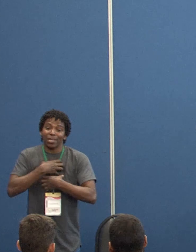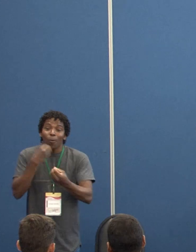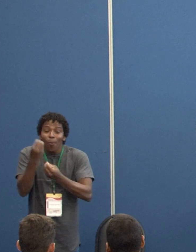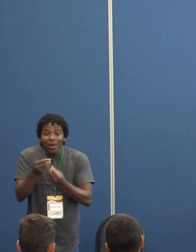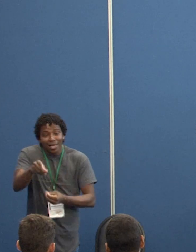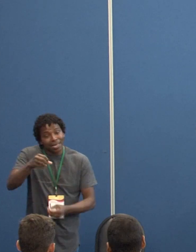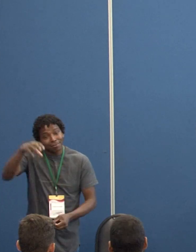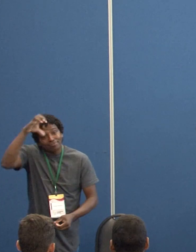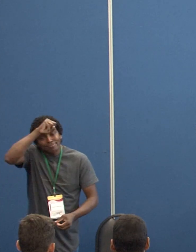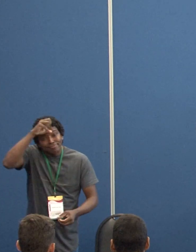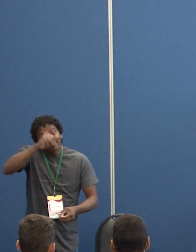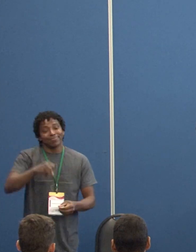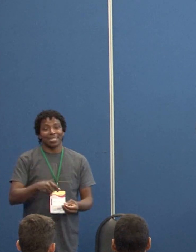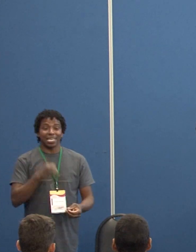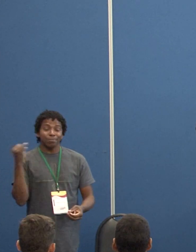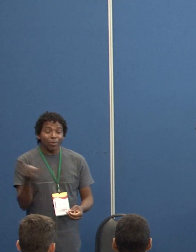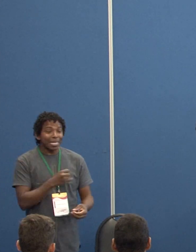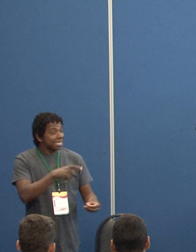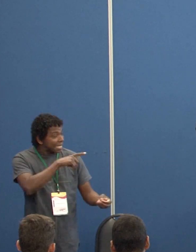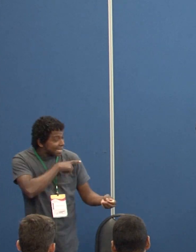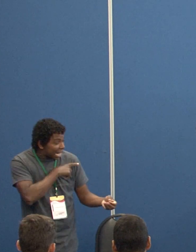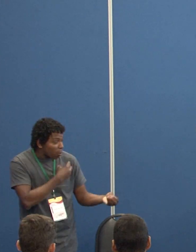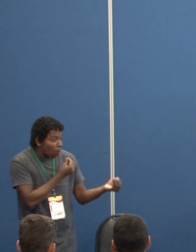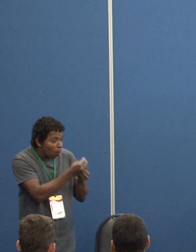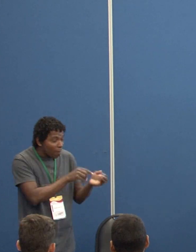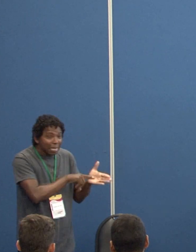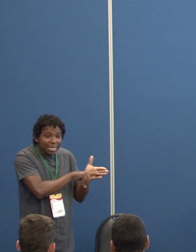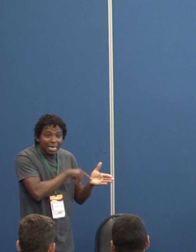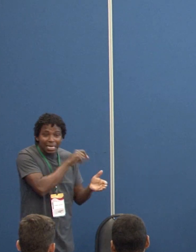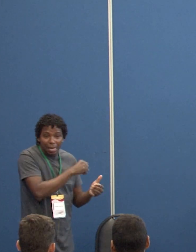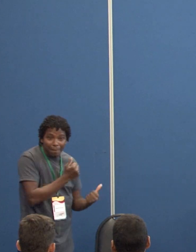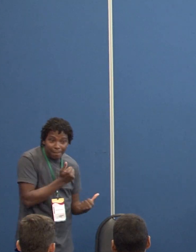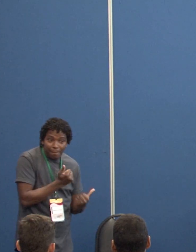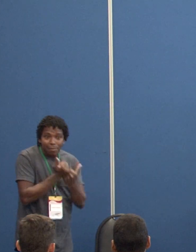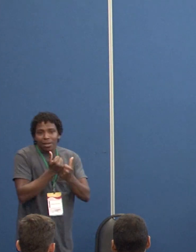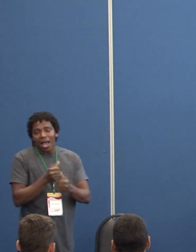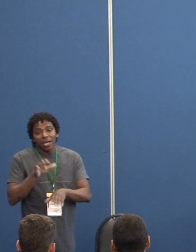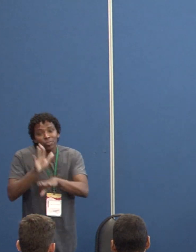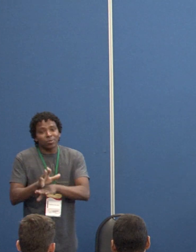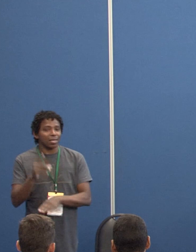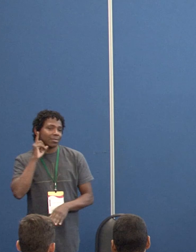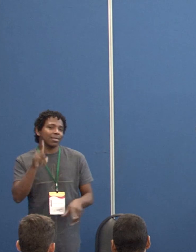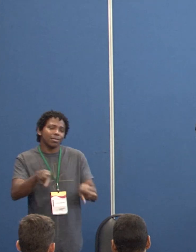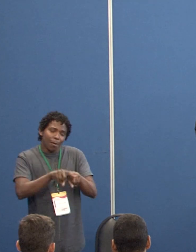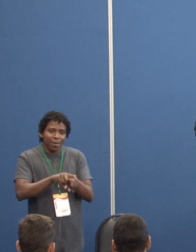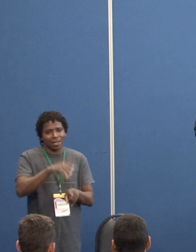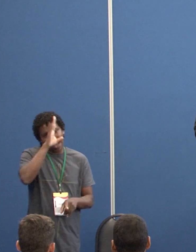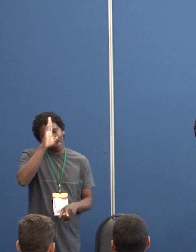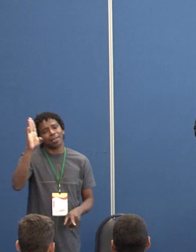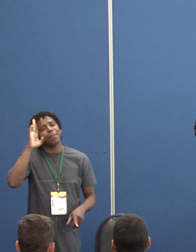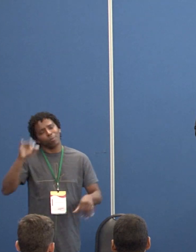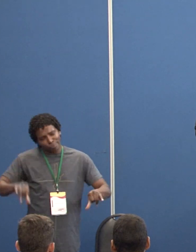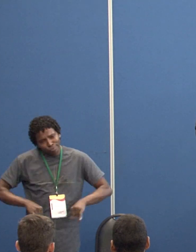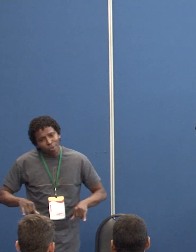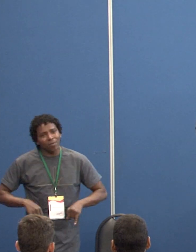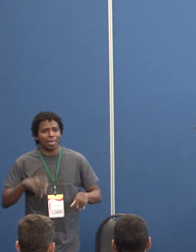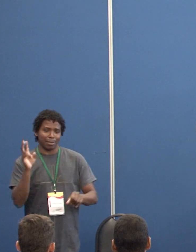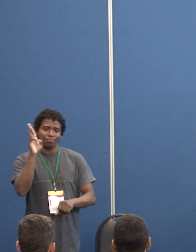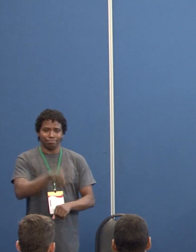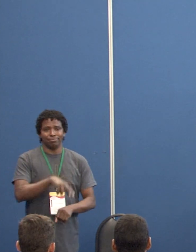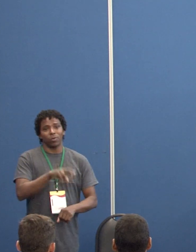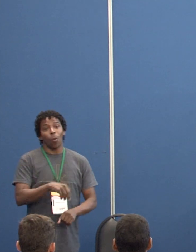depois. Claro que essa vai depender da estratégia do professor, mas